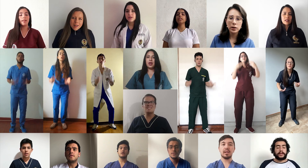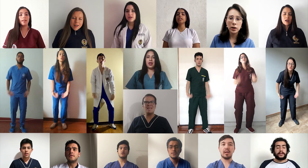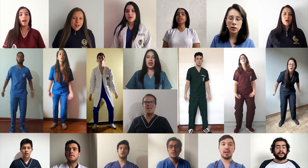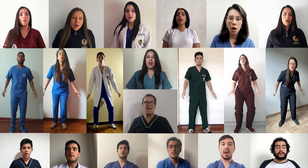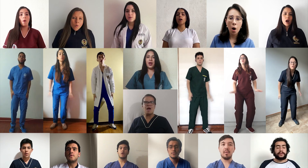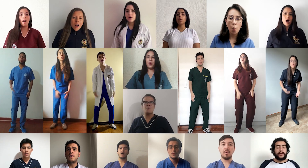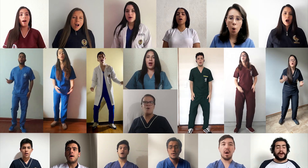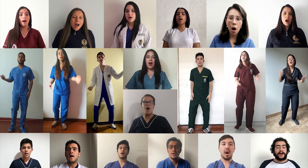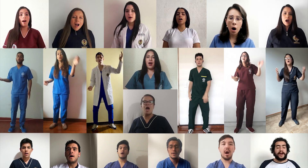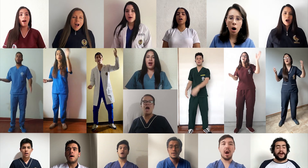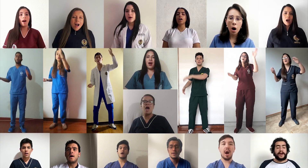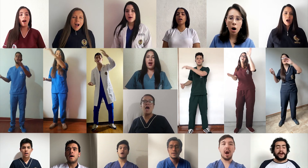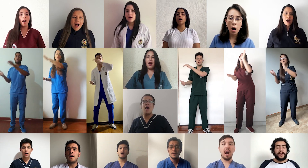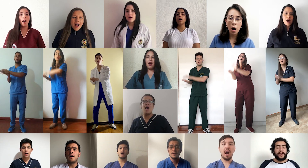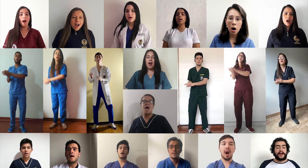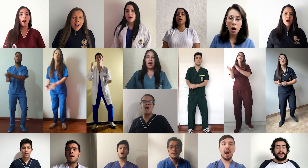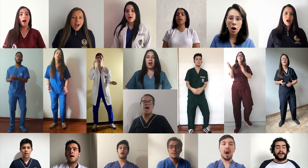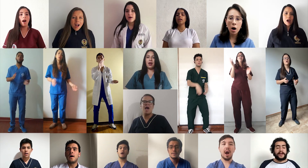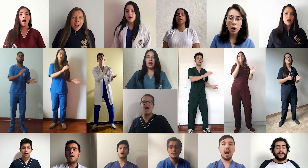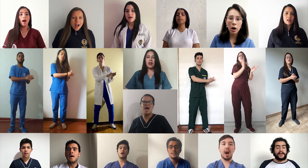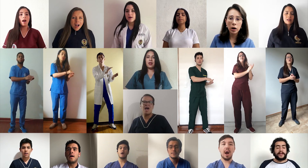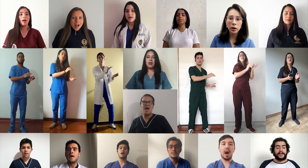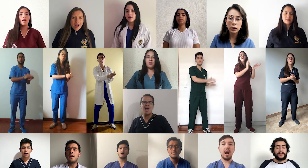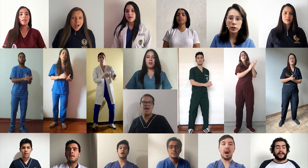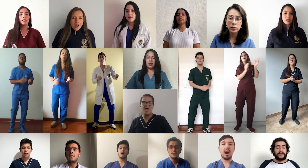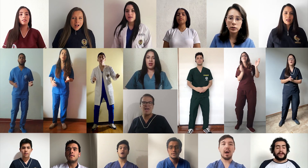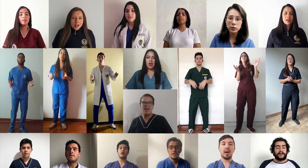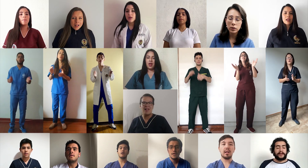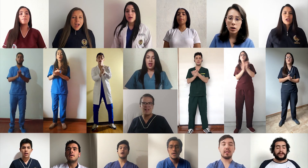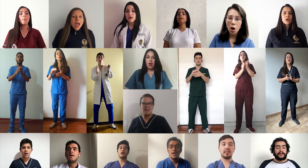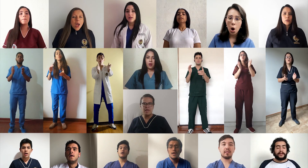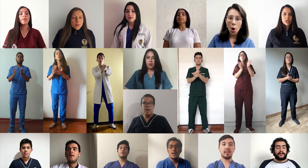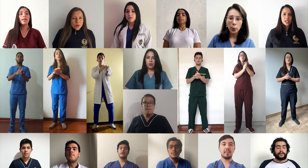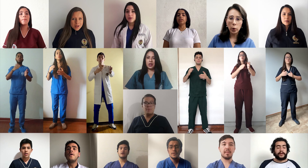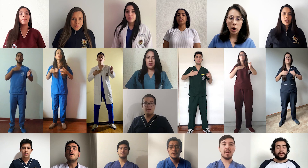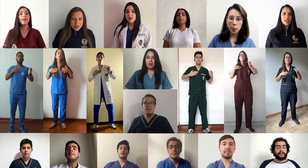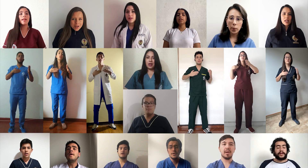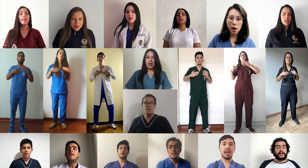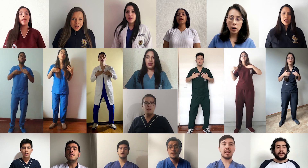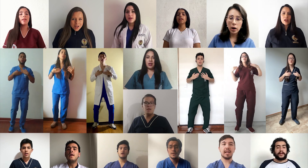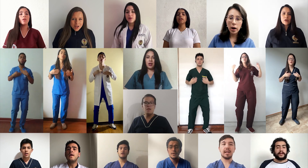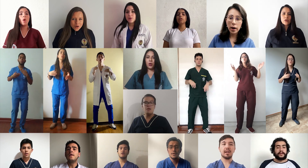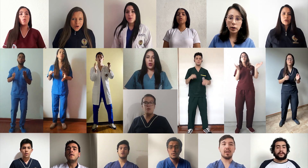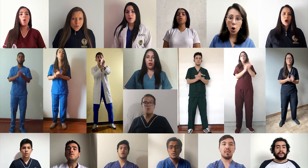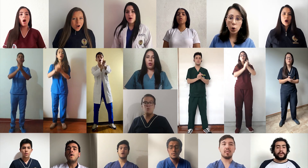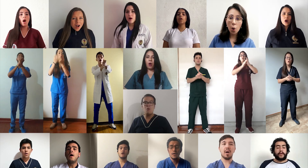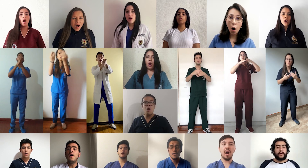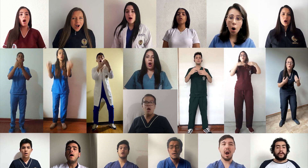Thank you.